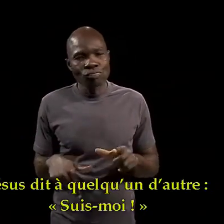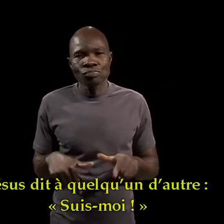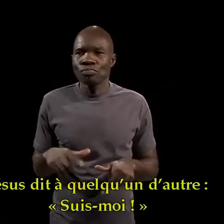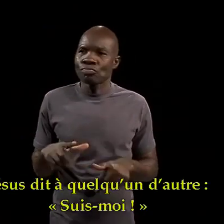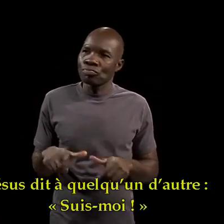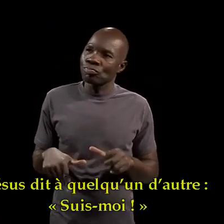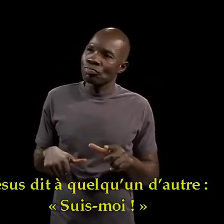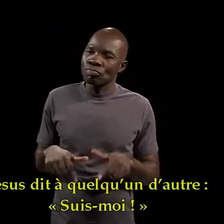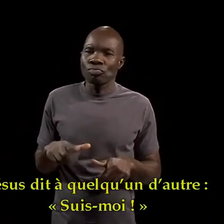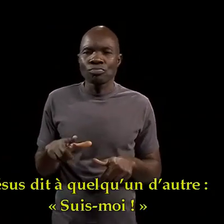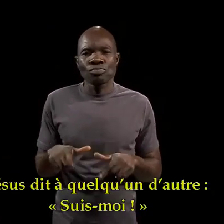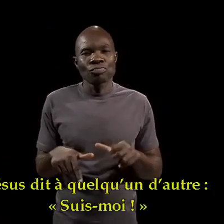Jésus dit à quelqu'un d'autre,